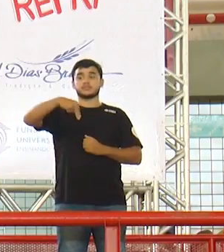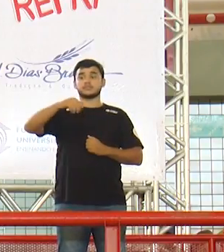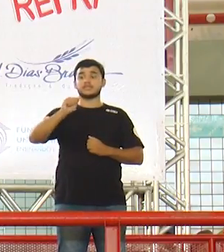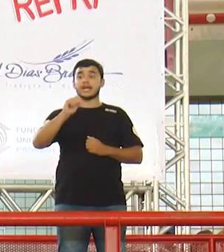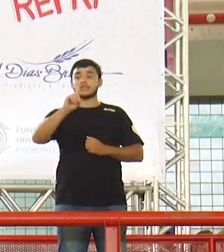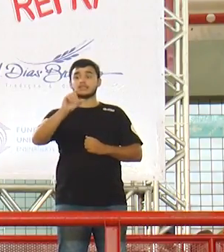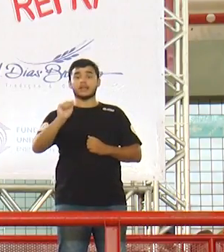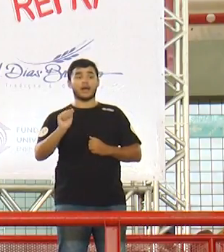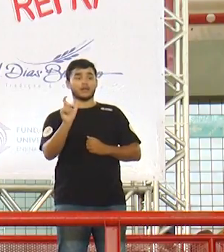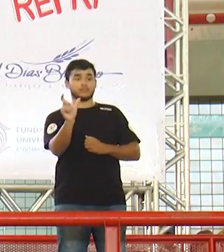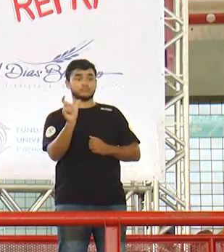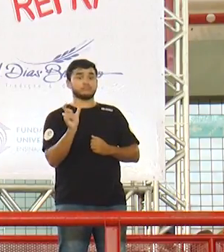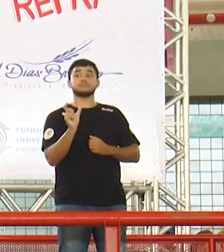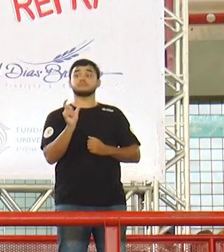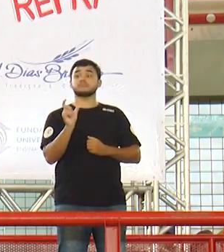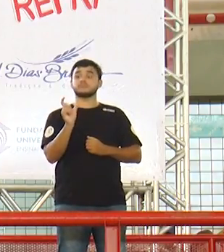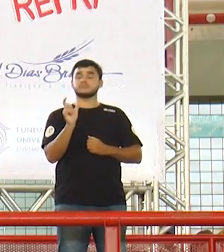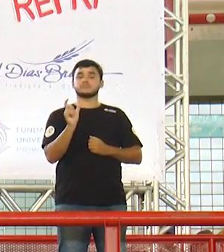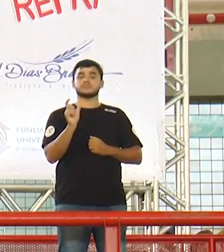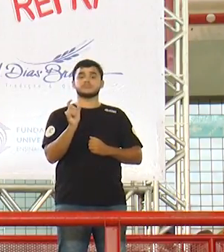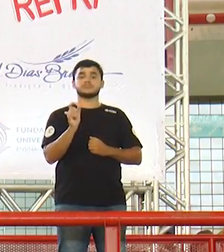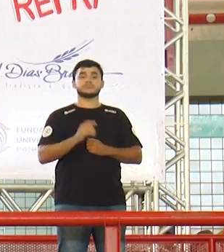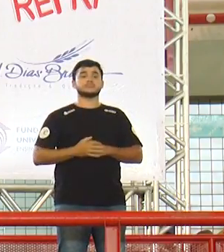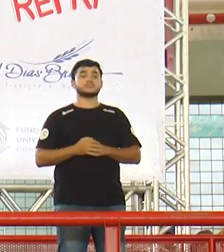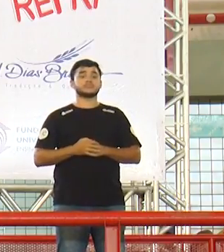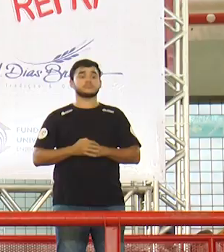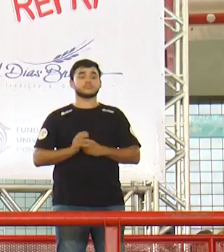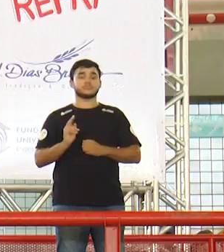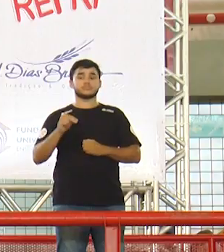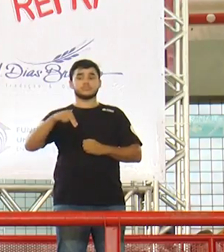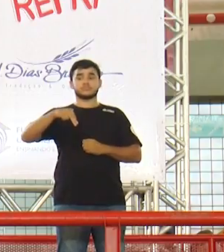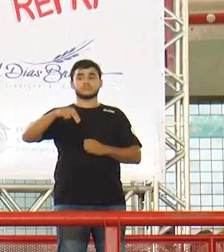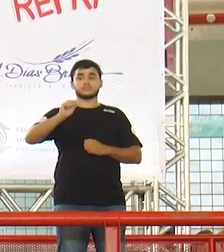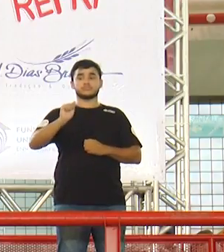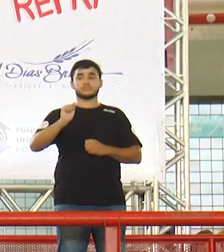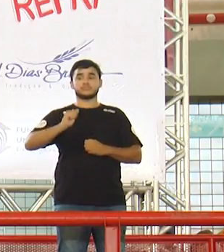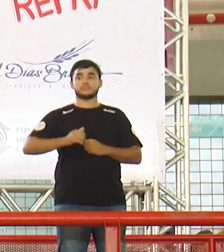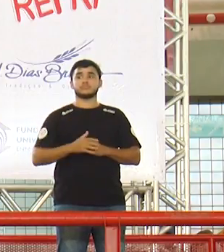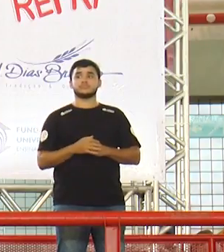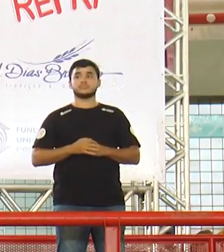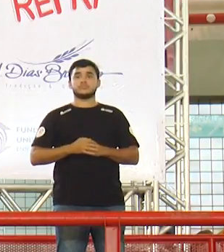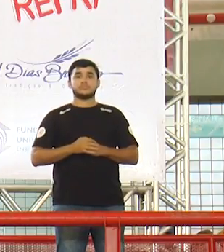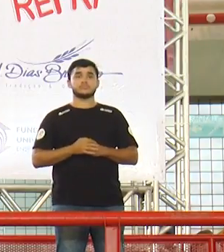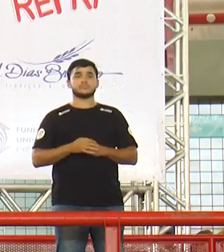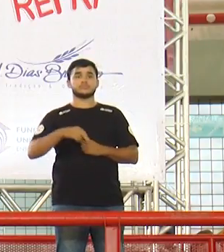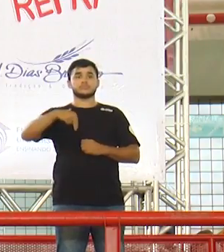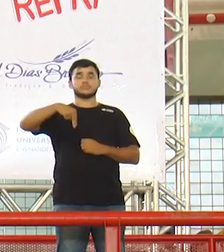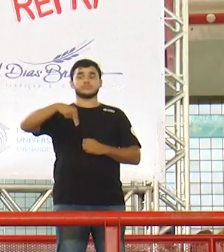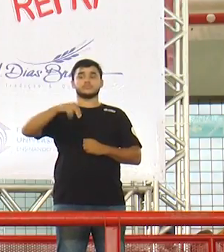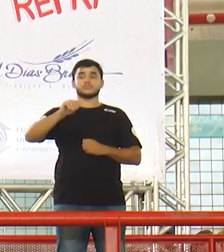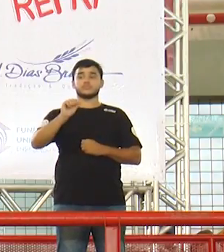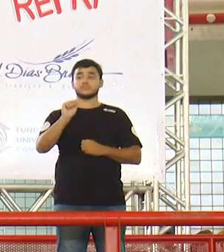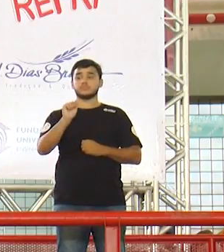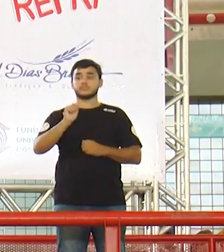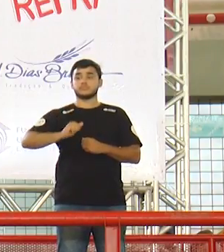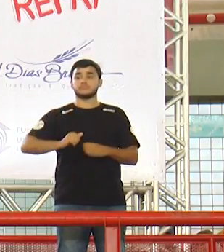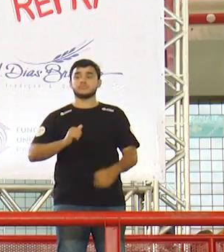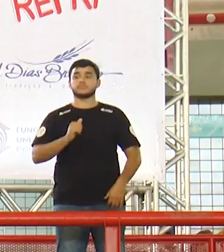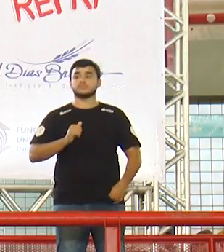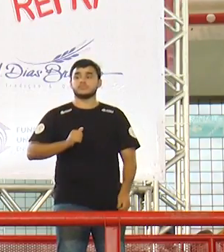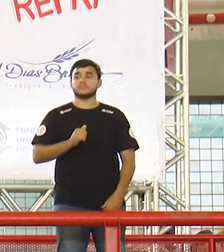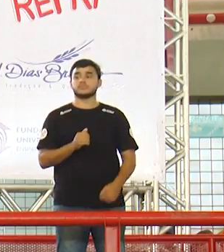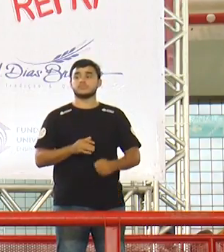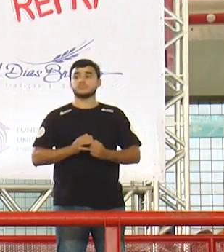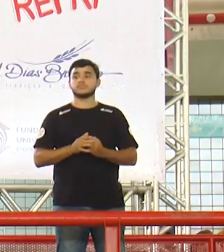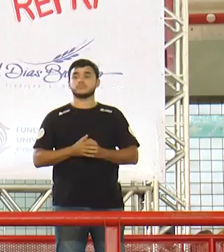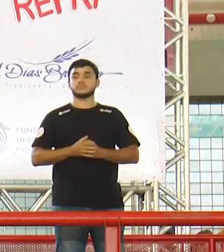Nada. Pronuncia só o primeiro som dessa palavra. Na é o escambau, porque na é o N e o A.